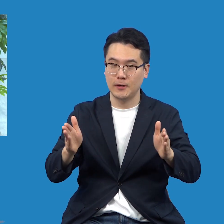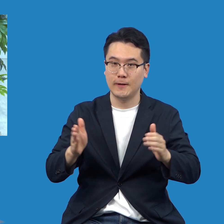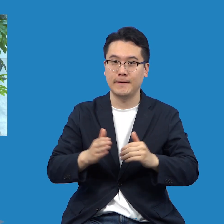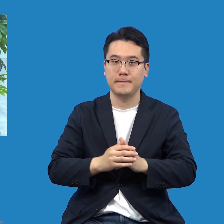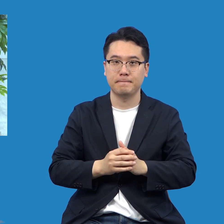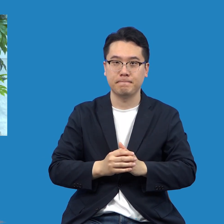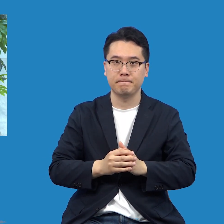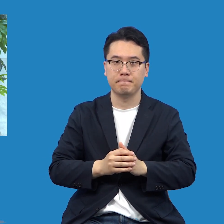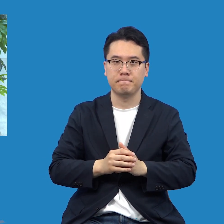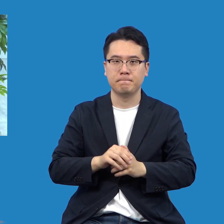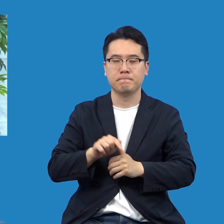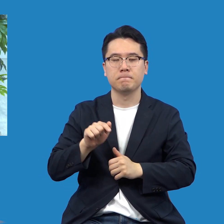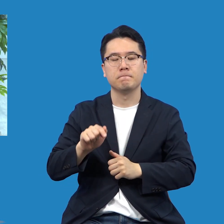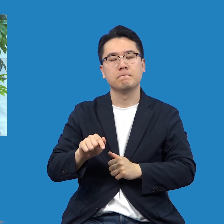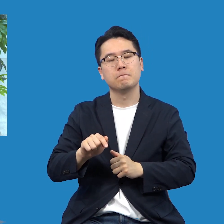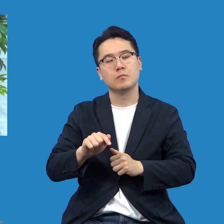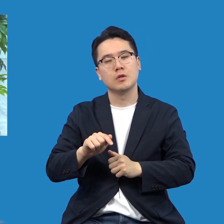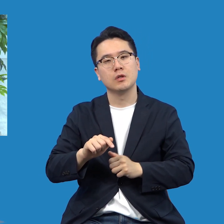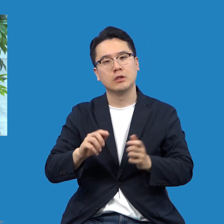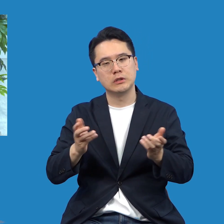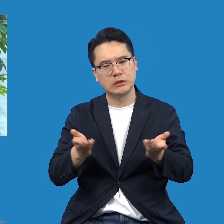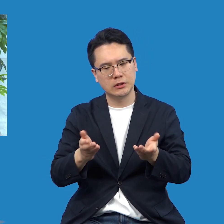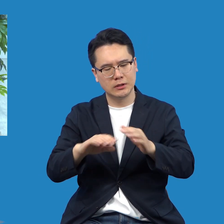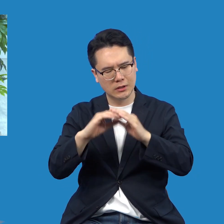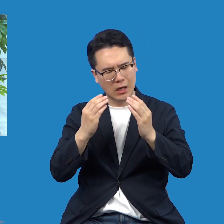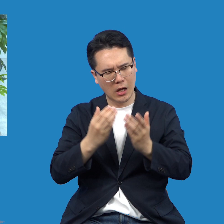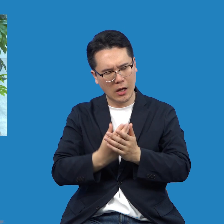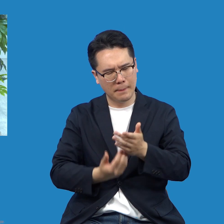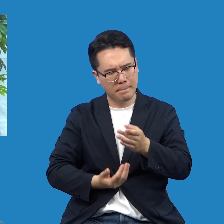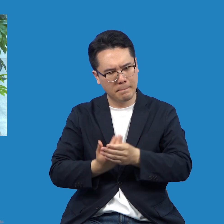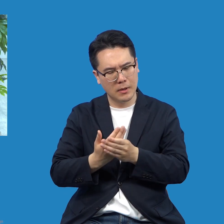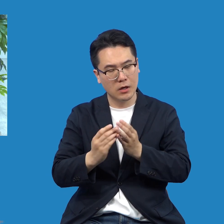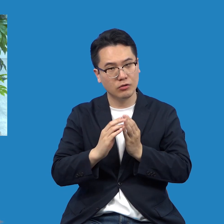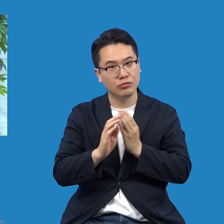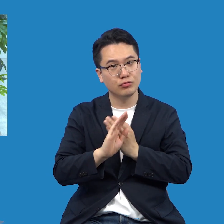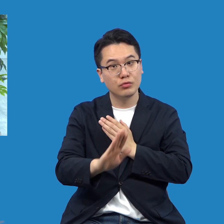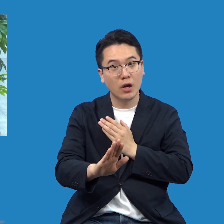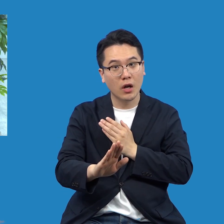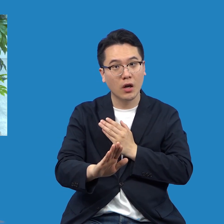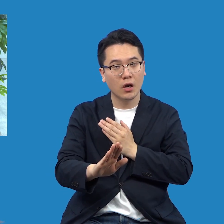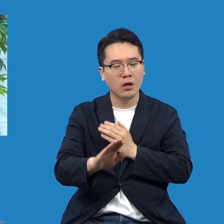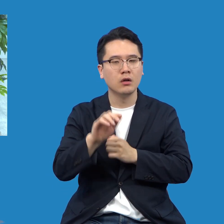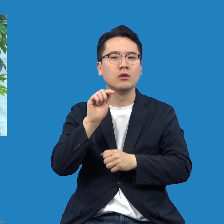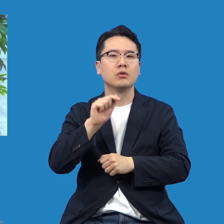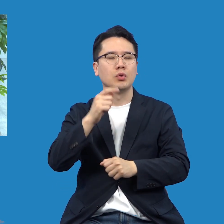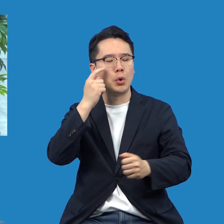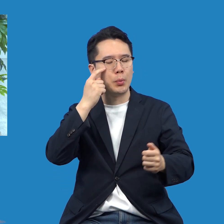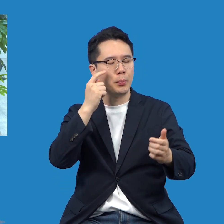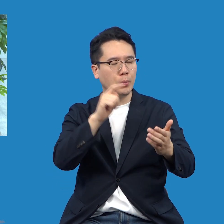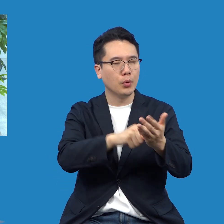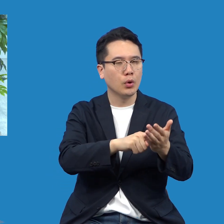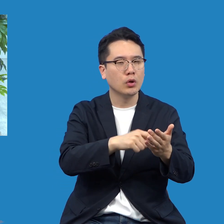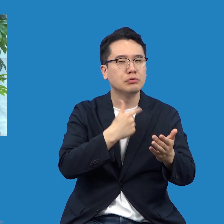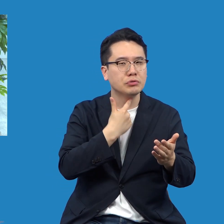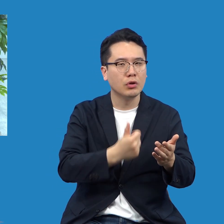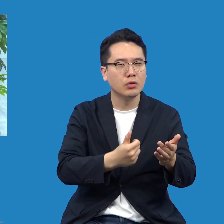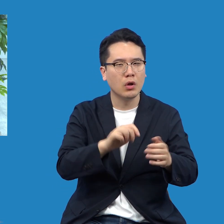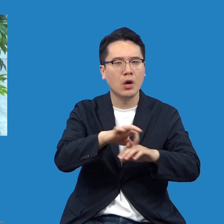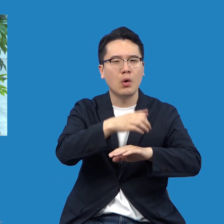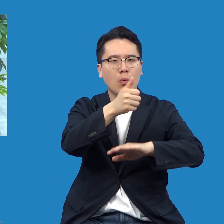이 사건이 다 일어난 다음에 그것을 목격했던 열왕기 기자가